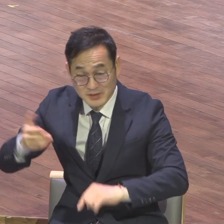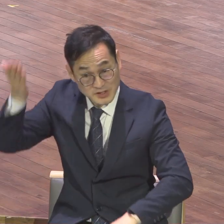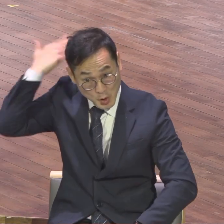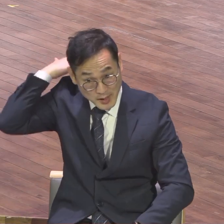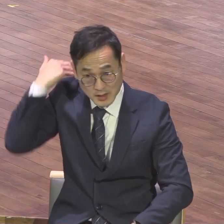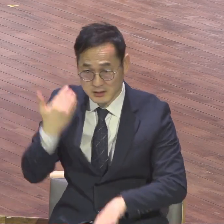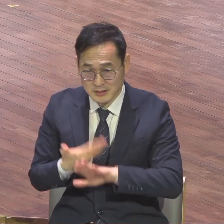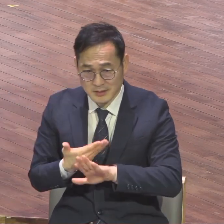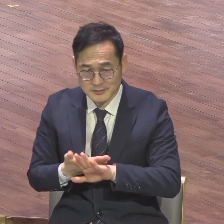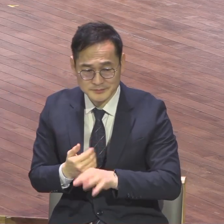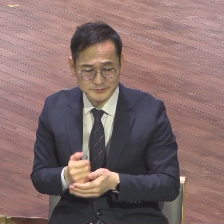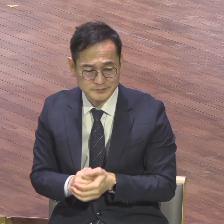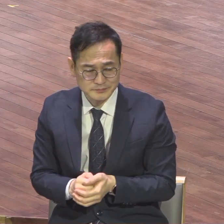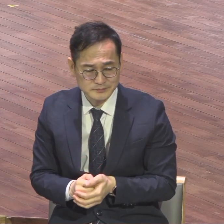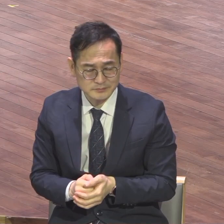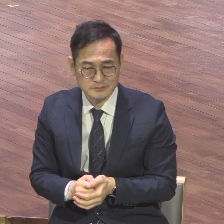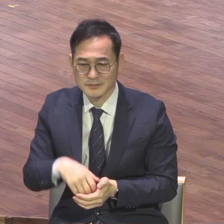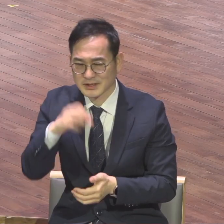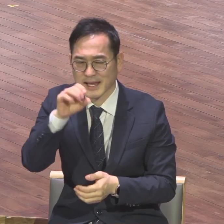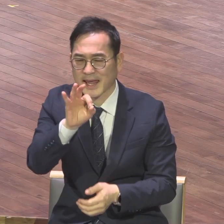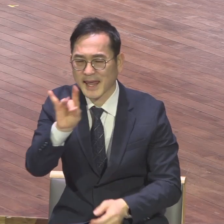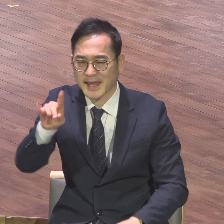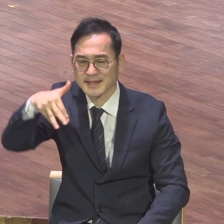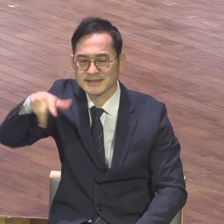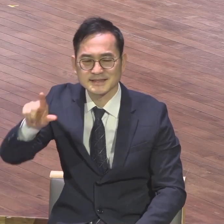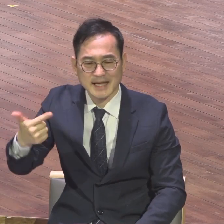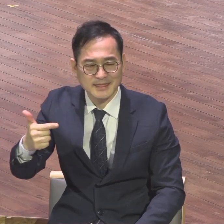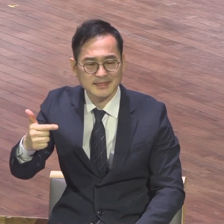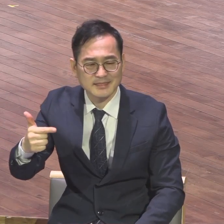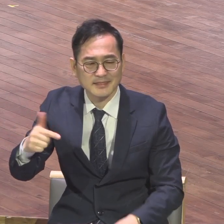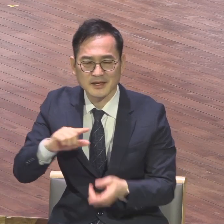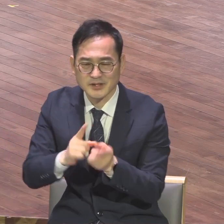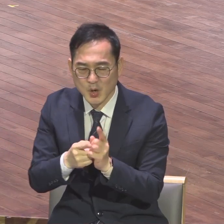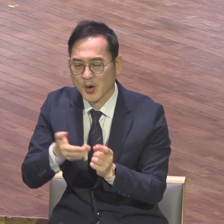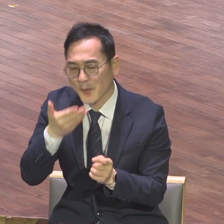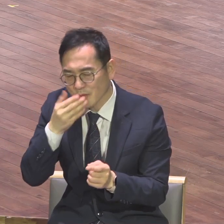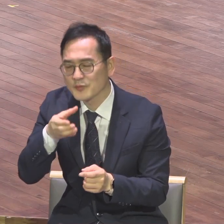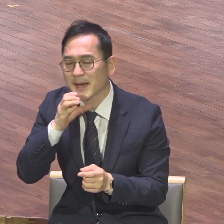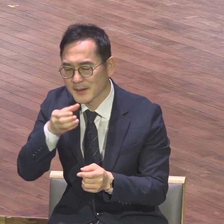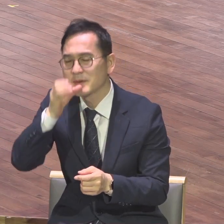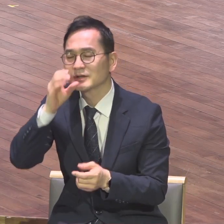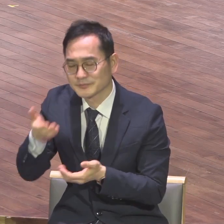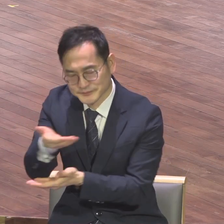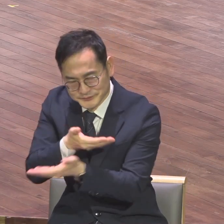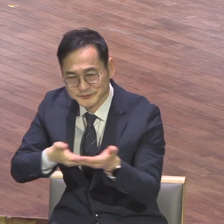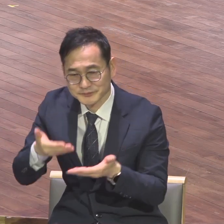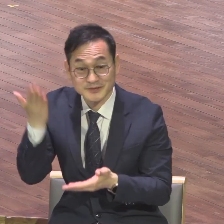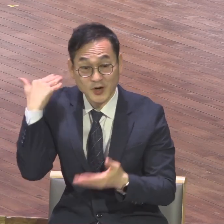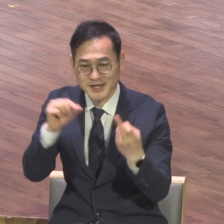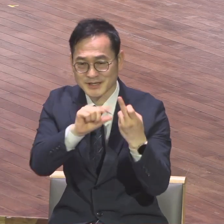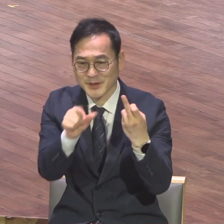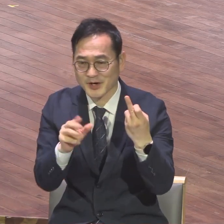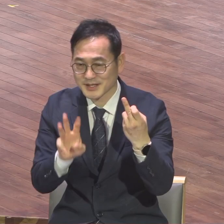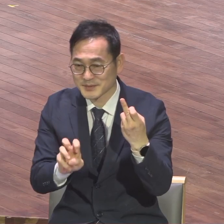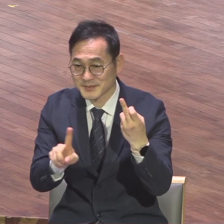성찬은 어떤 의미로 애찬 개념이에요. 애찬. 우리 12월 31일 날 온 성도가